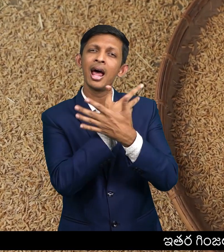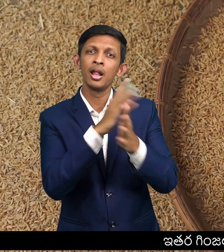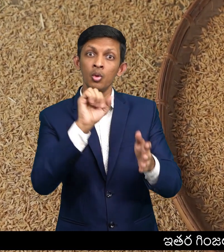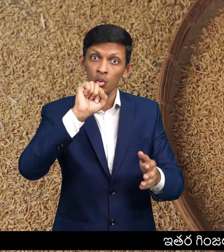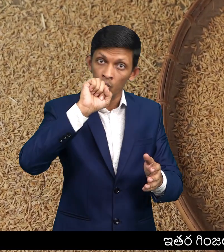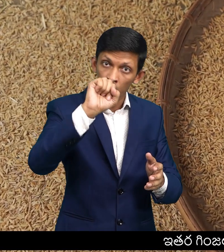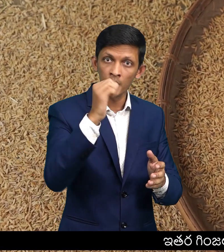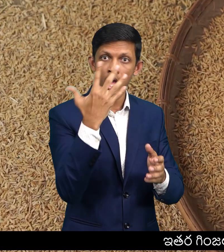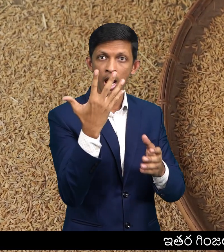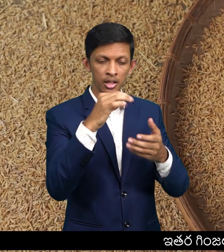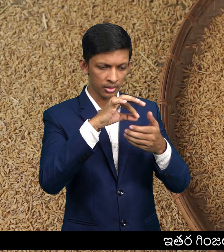తీసివేయండి.